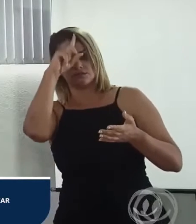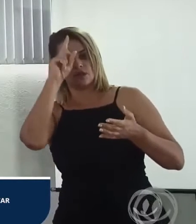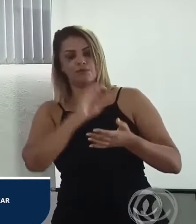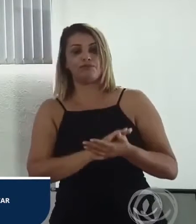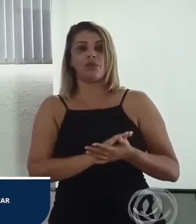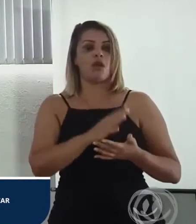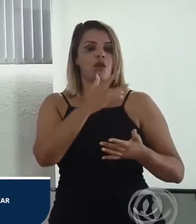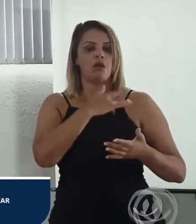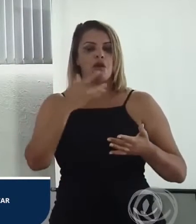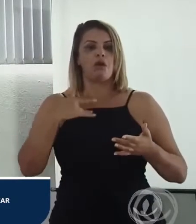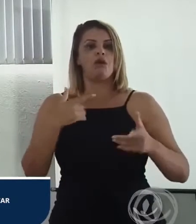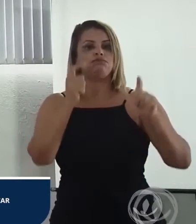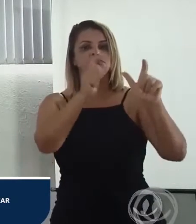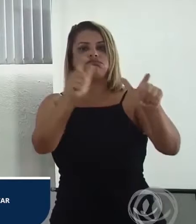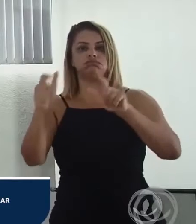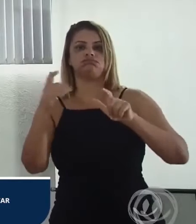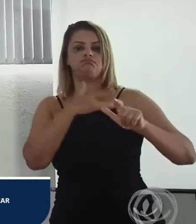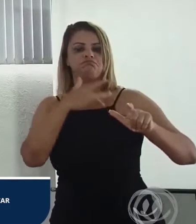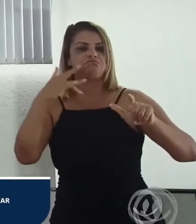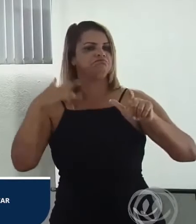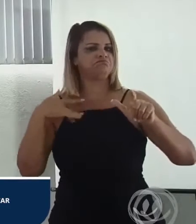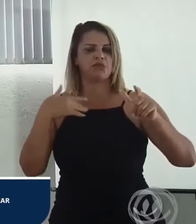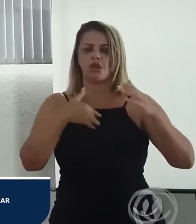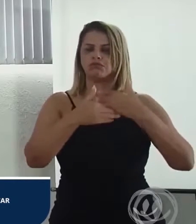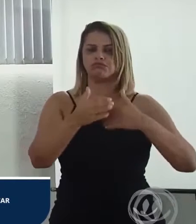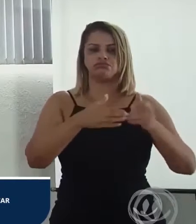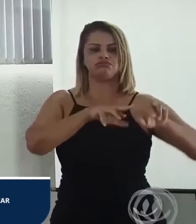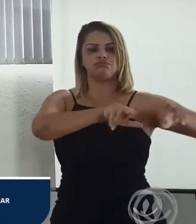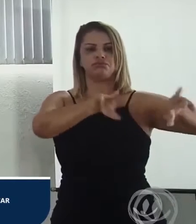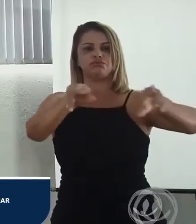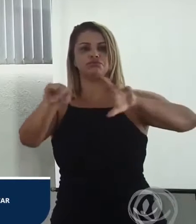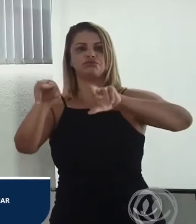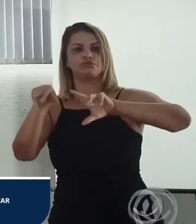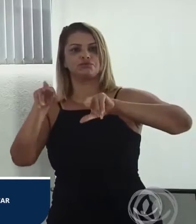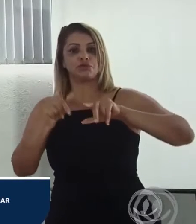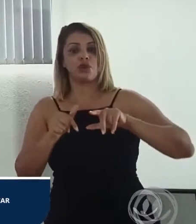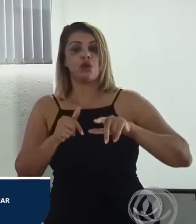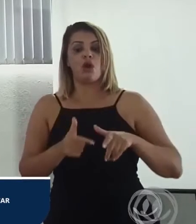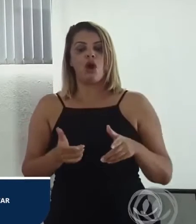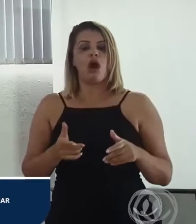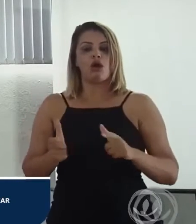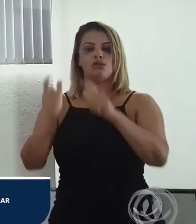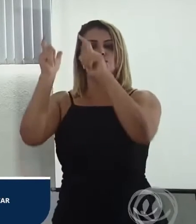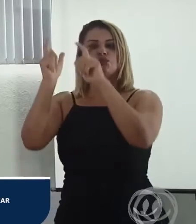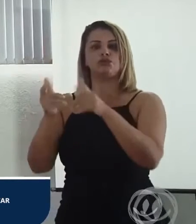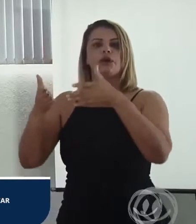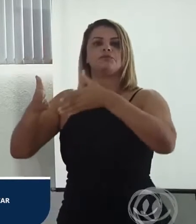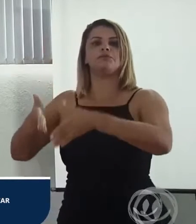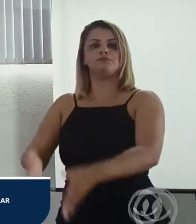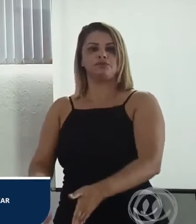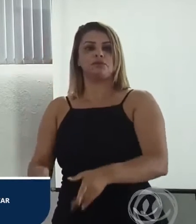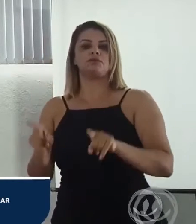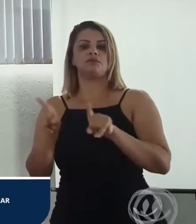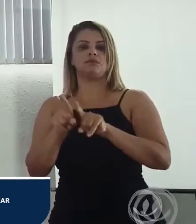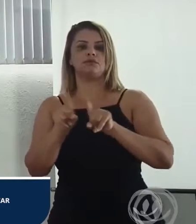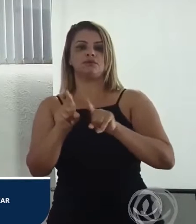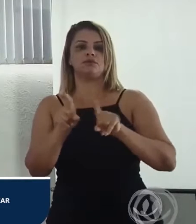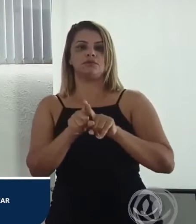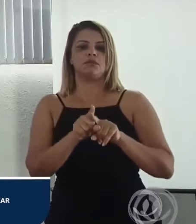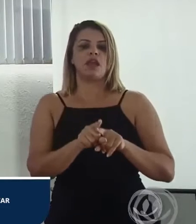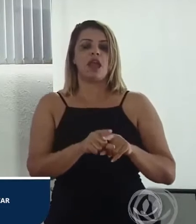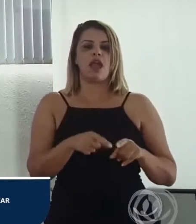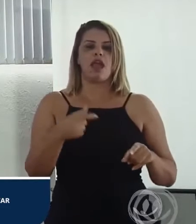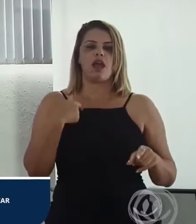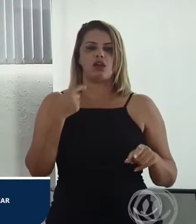estabelecimentos de saúde, hospitais e clínicas veterinárias, cemitérios e serviços funerários, distribuidores e revendedores de